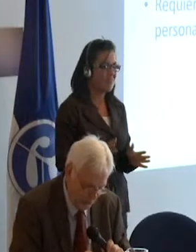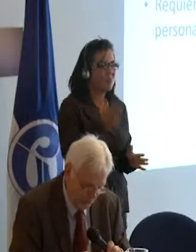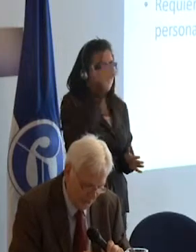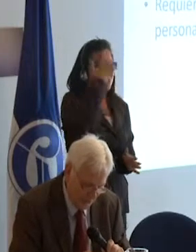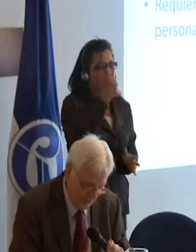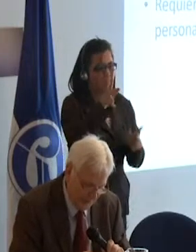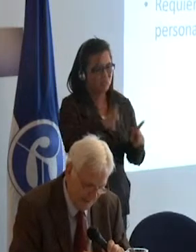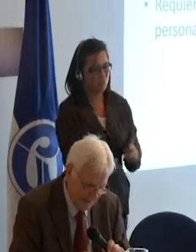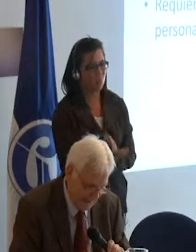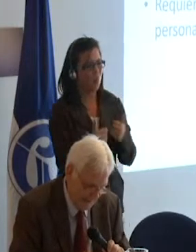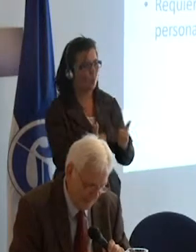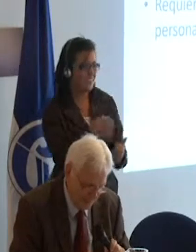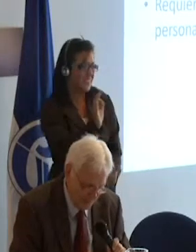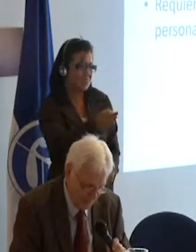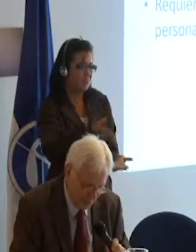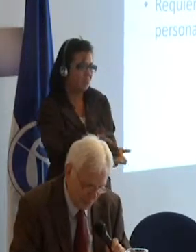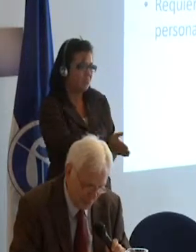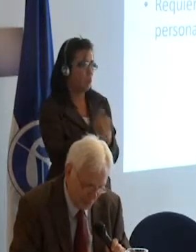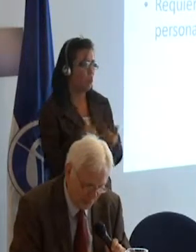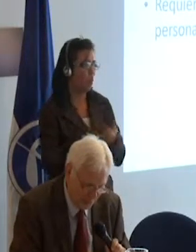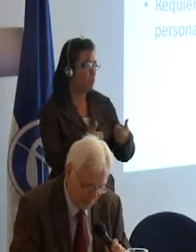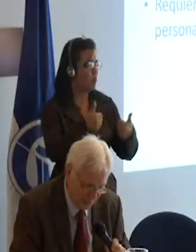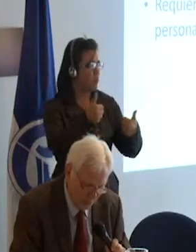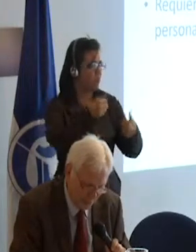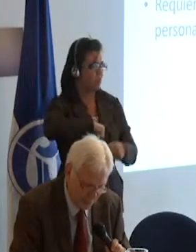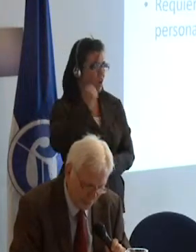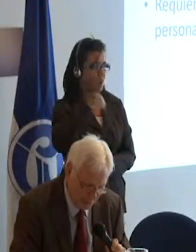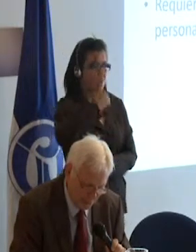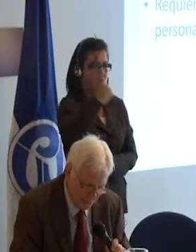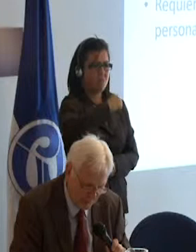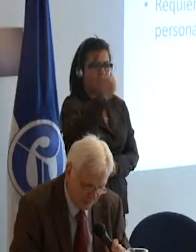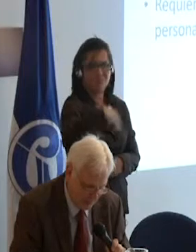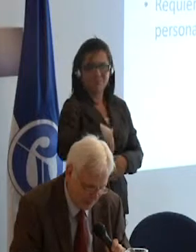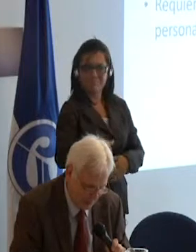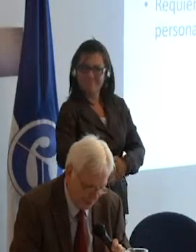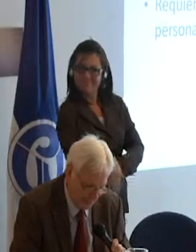porque los buenos estudiantes siempre serán buenos.